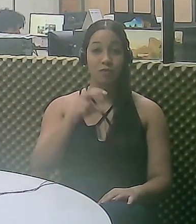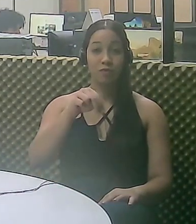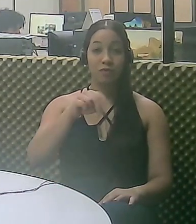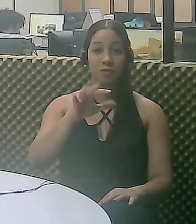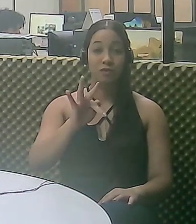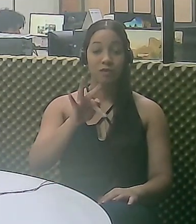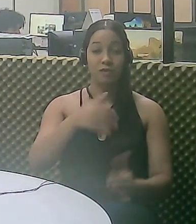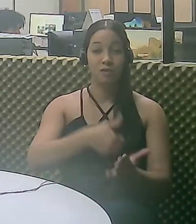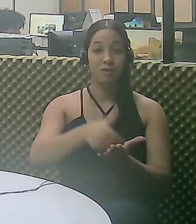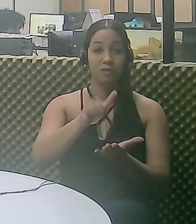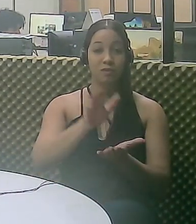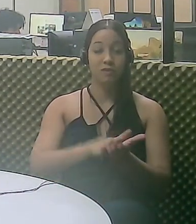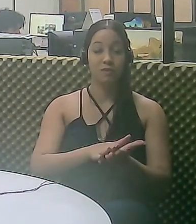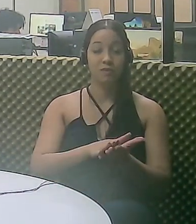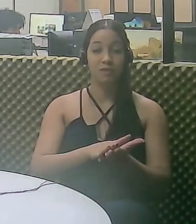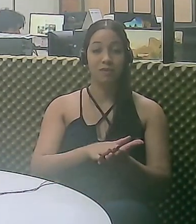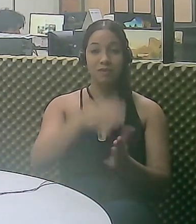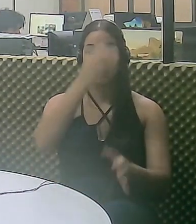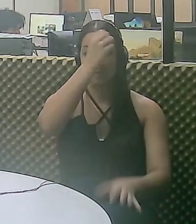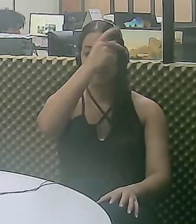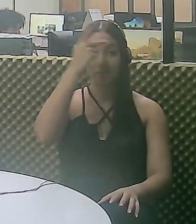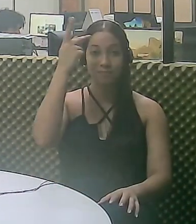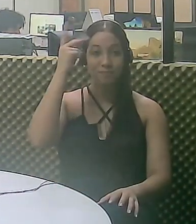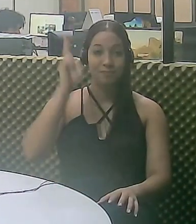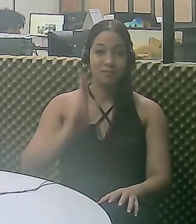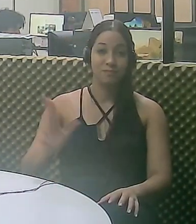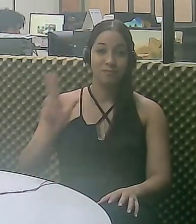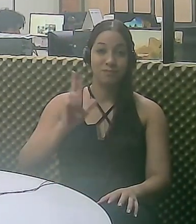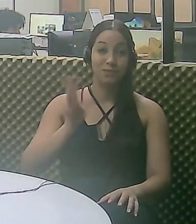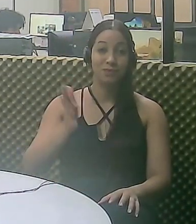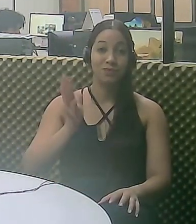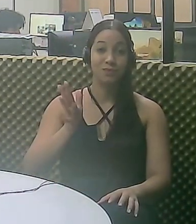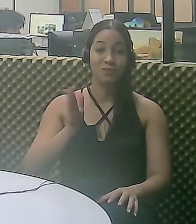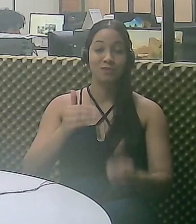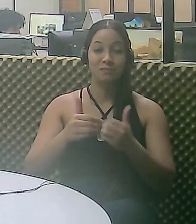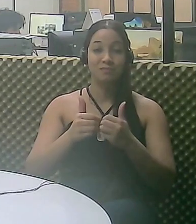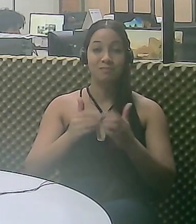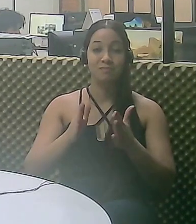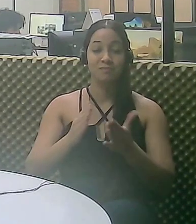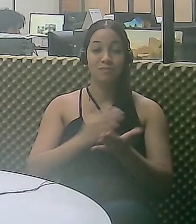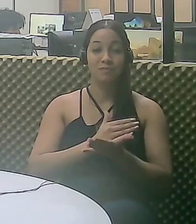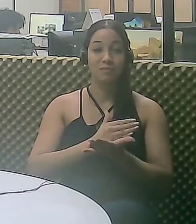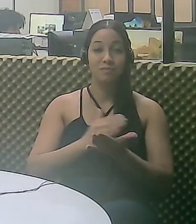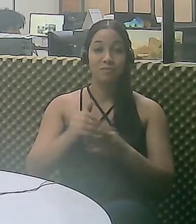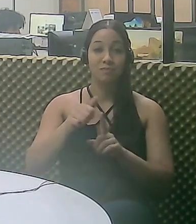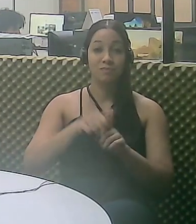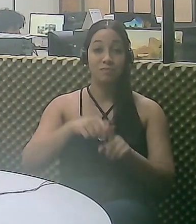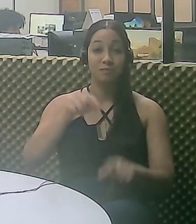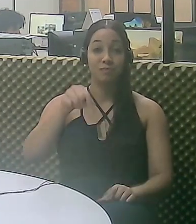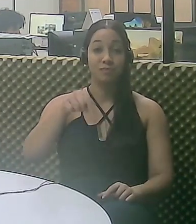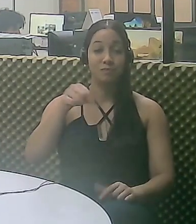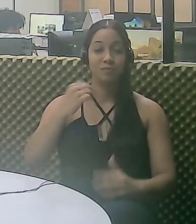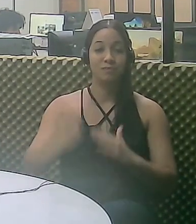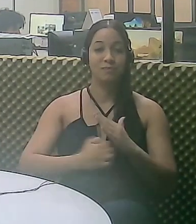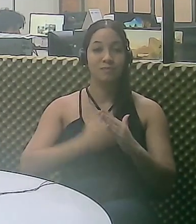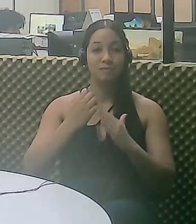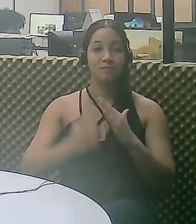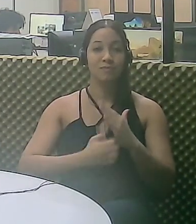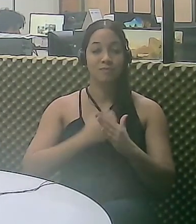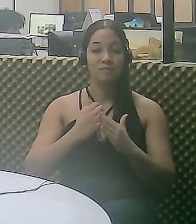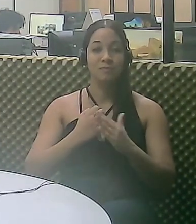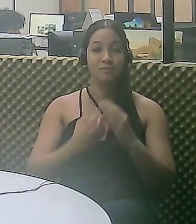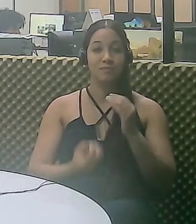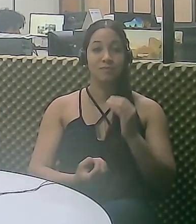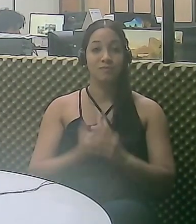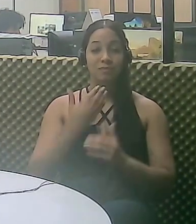de serviços eletrônica emitida pela Prefeitura de Uberlândia já está em vigor desde o início deste mês para empresas que se